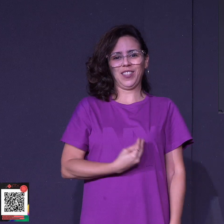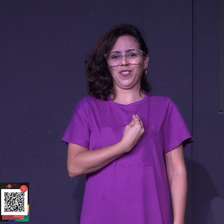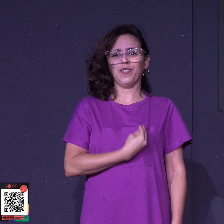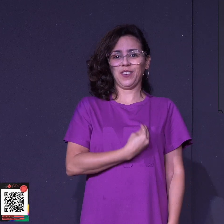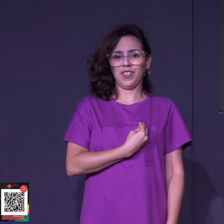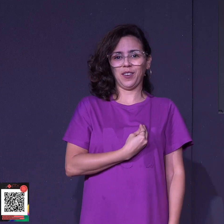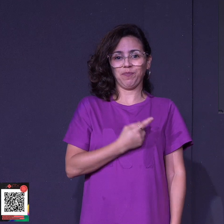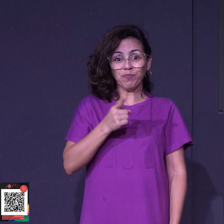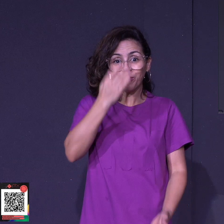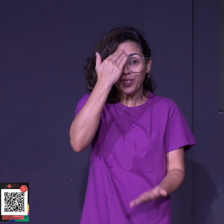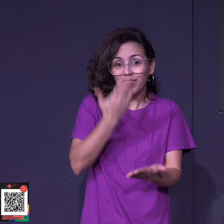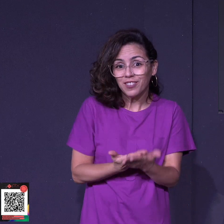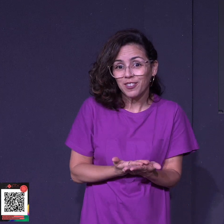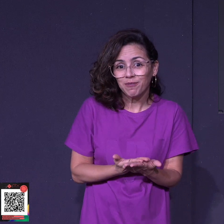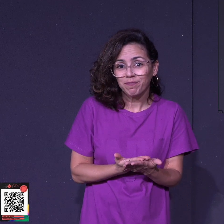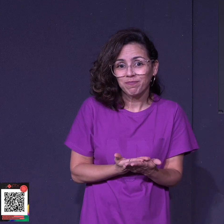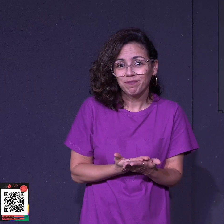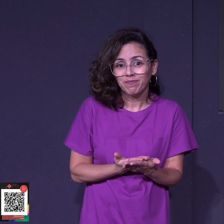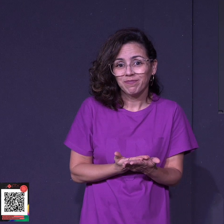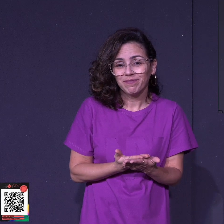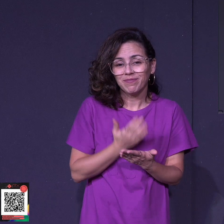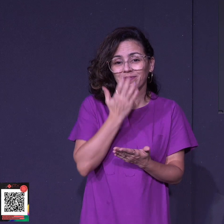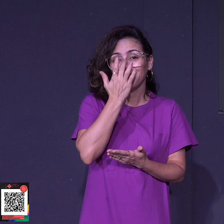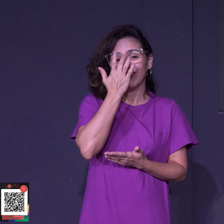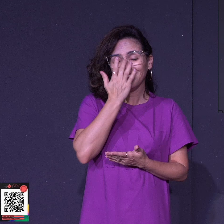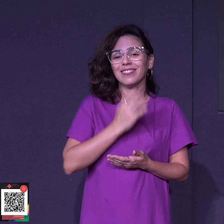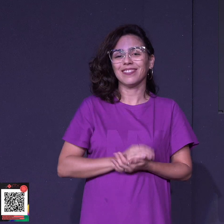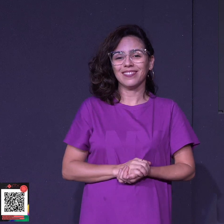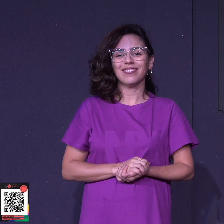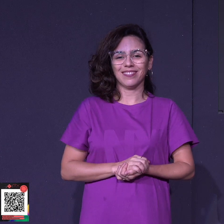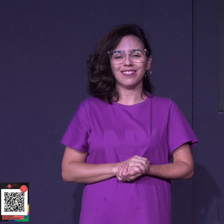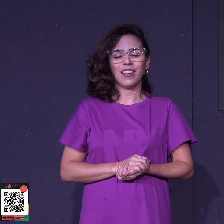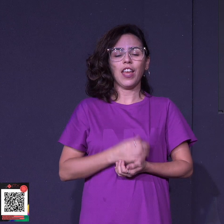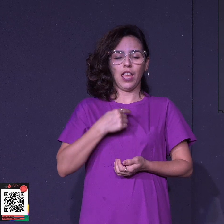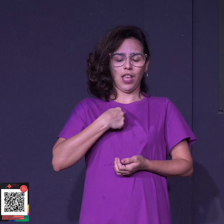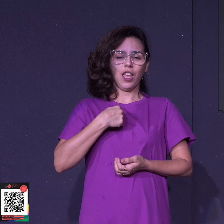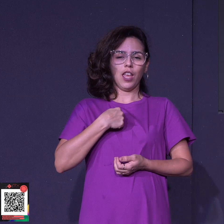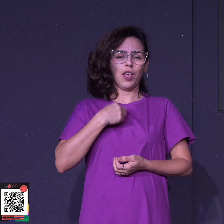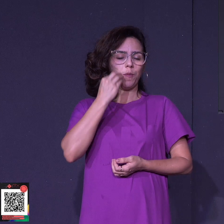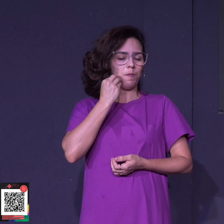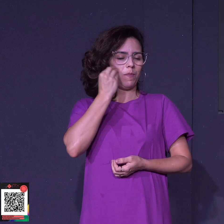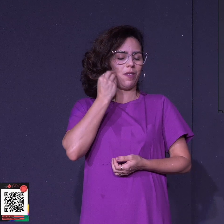Você crê mesmo nisso? Na lida pastoral,